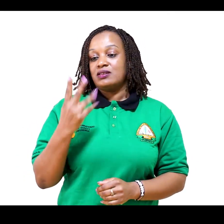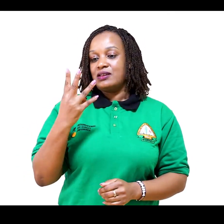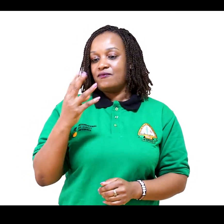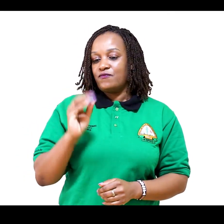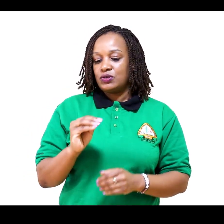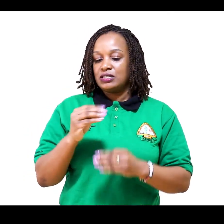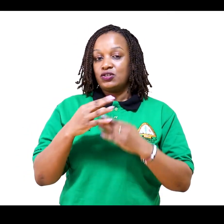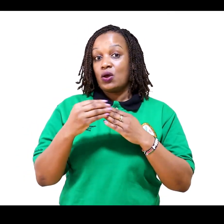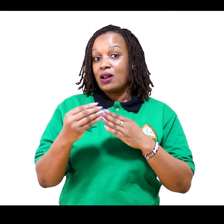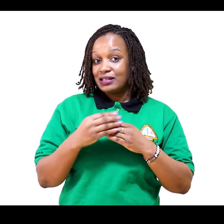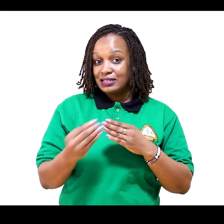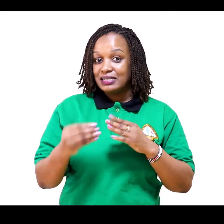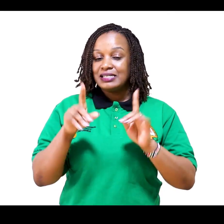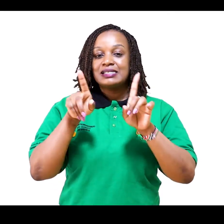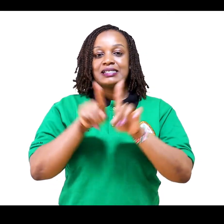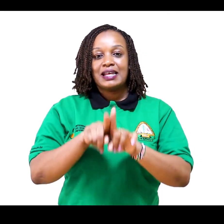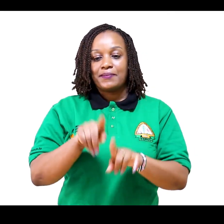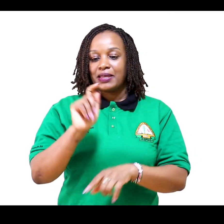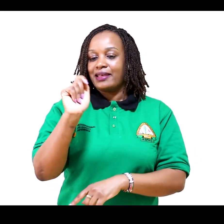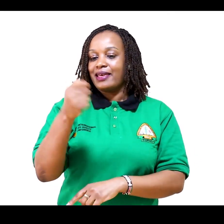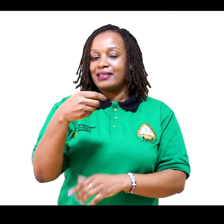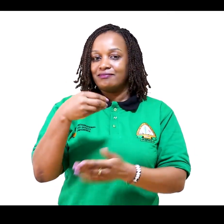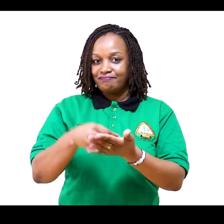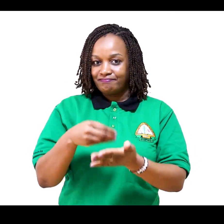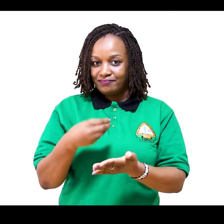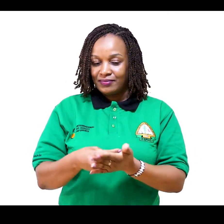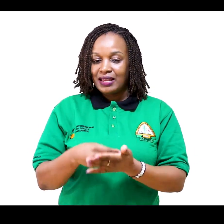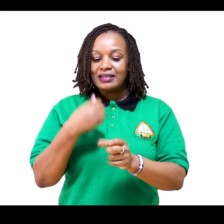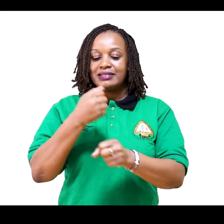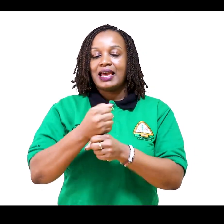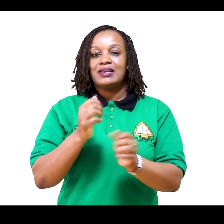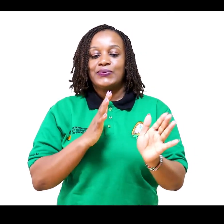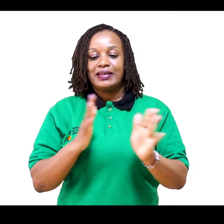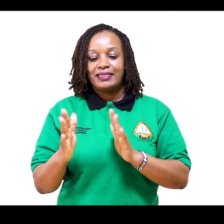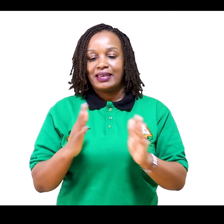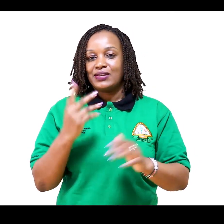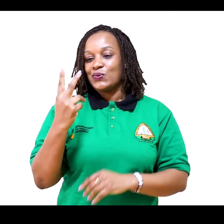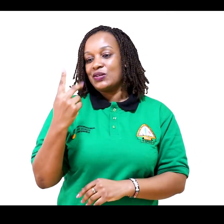$240 au sawa na shilingi na hufanywa katika siku 21 za kazi.